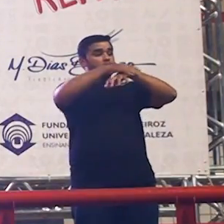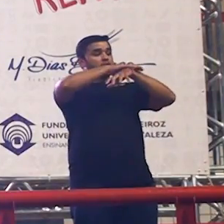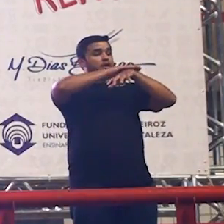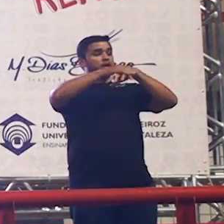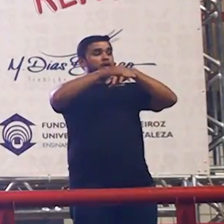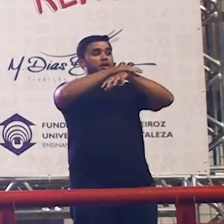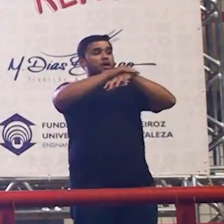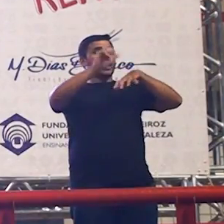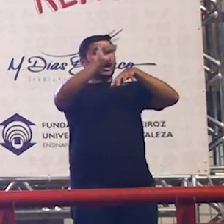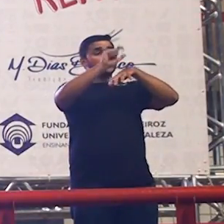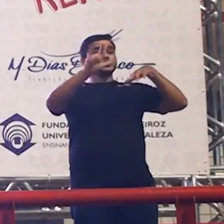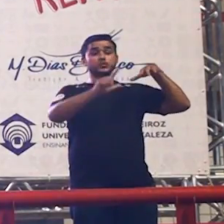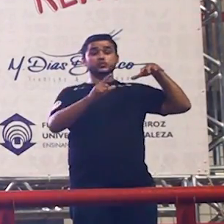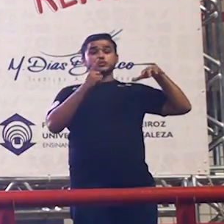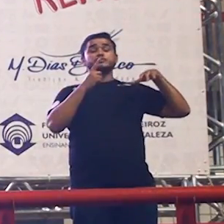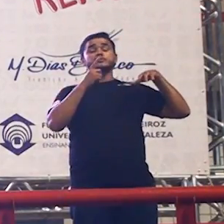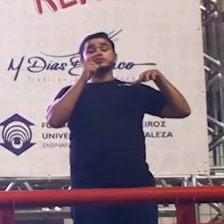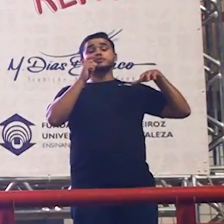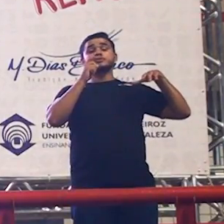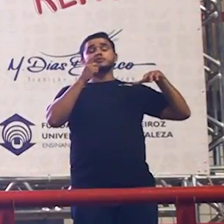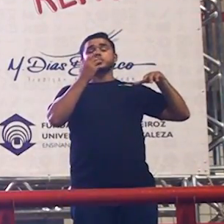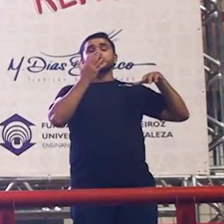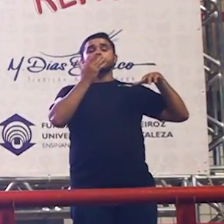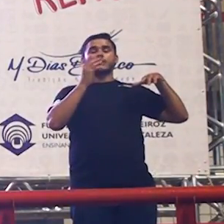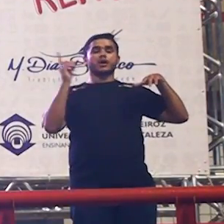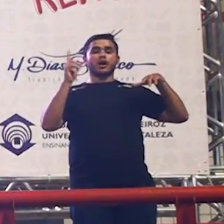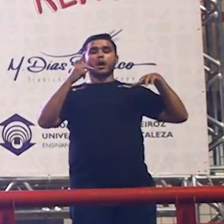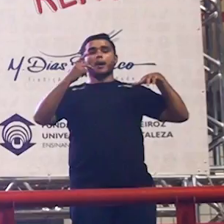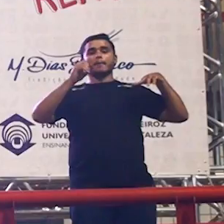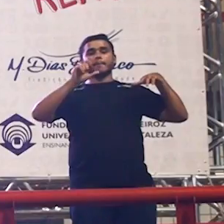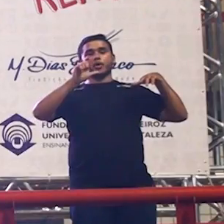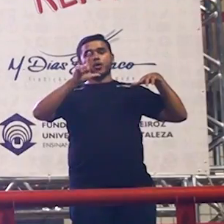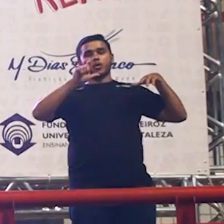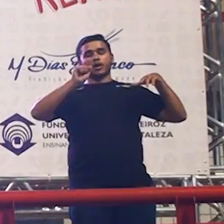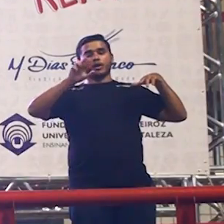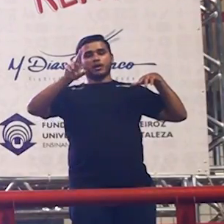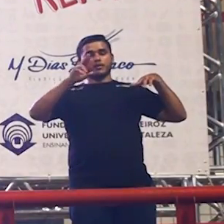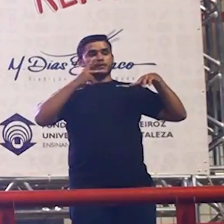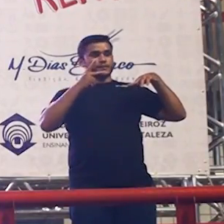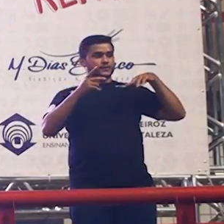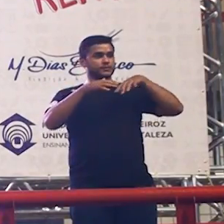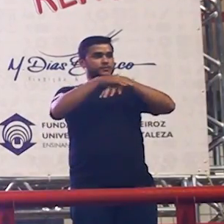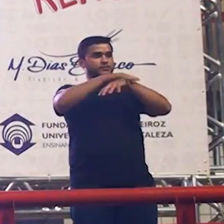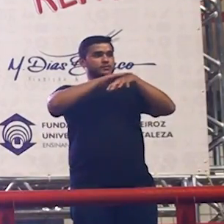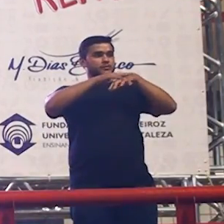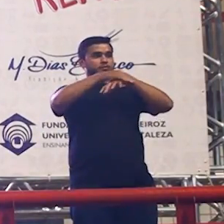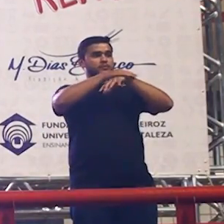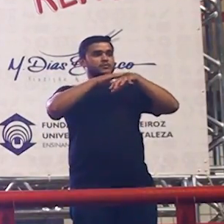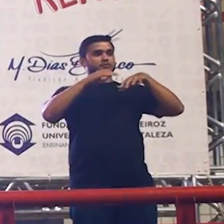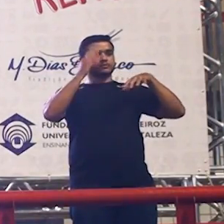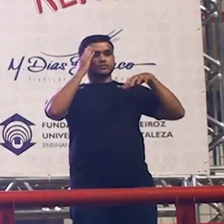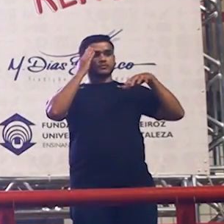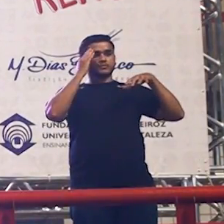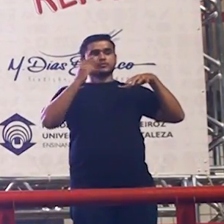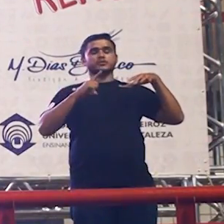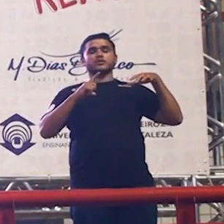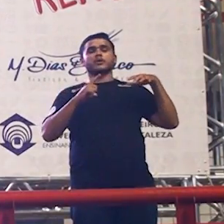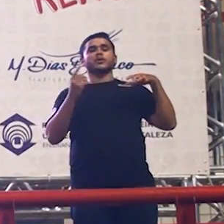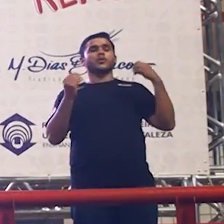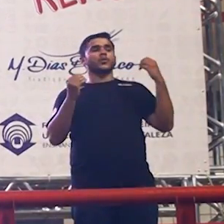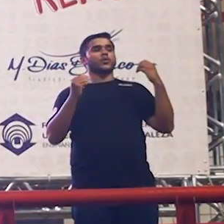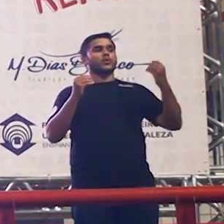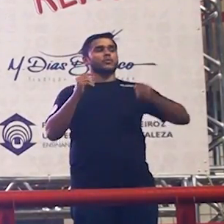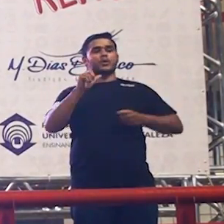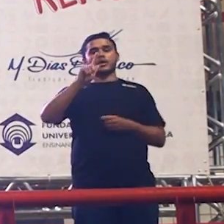áreas polares. É a zona glacial ou polar. Sim? Beleza? Pessoal, caracteriza para mim uma área glacial